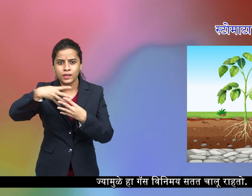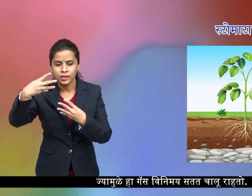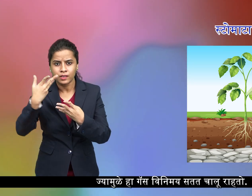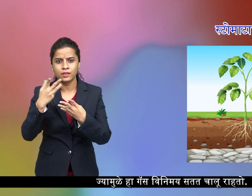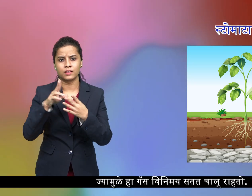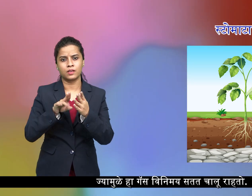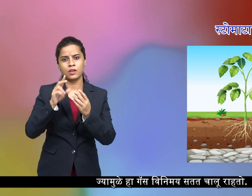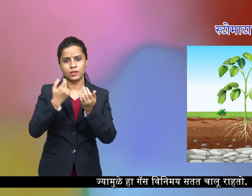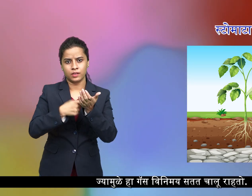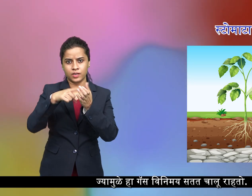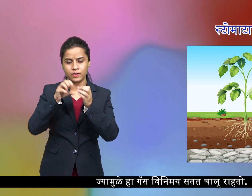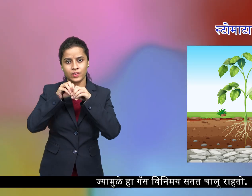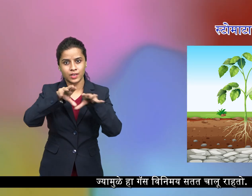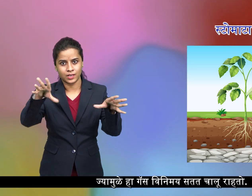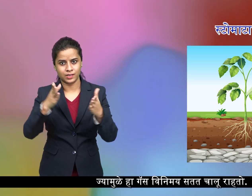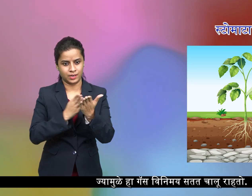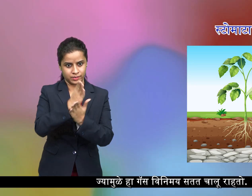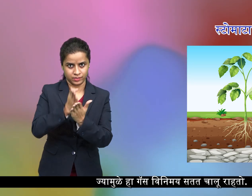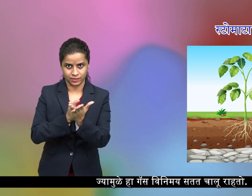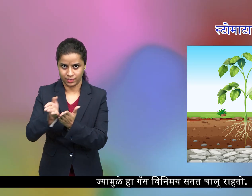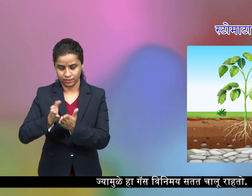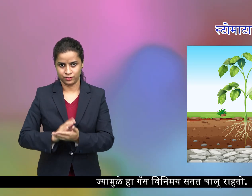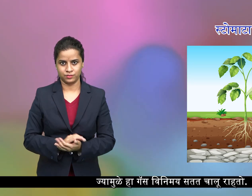ज्यामुळे हा गॅस विनिमय सतत चालू राहतो.